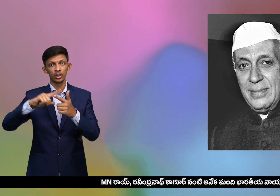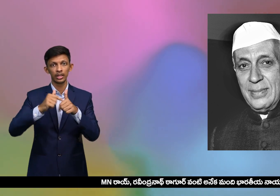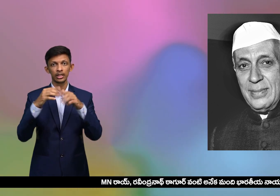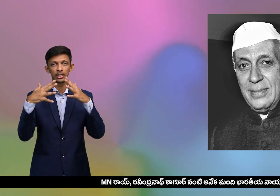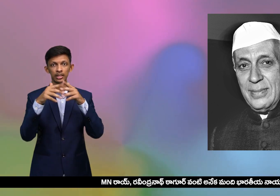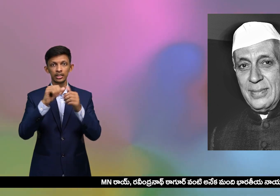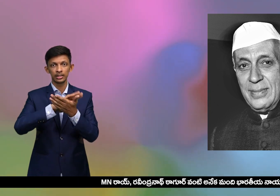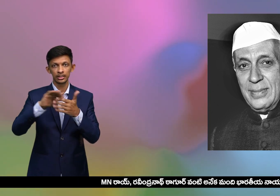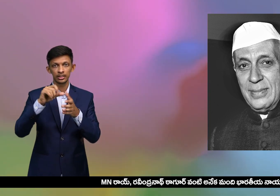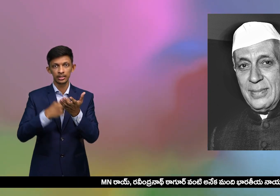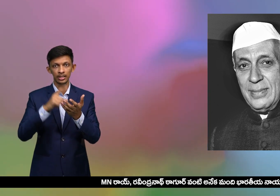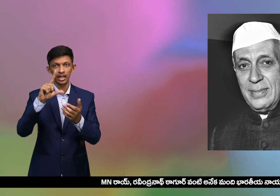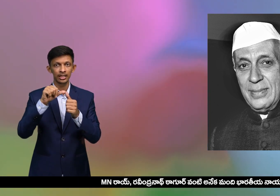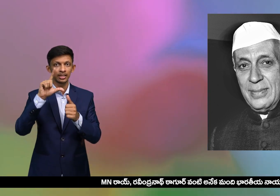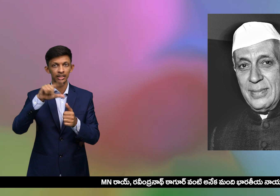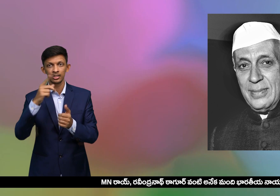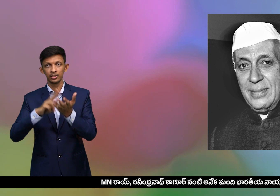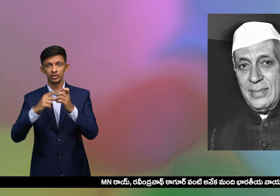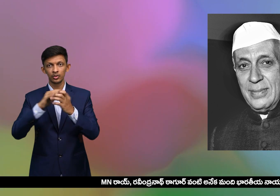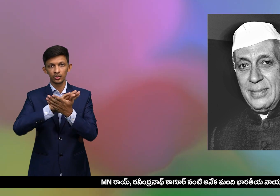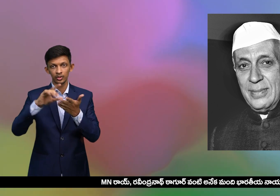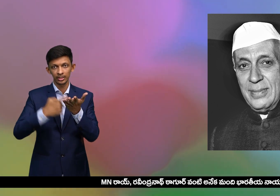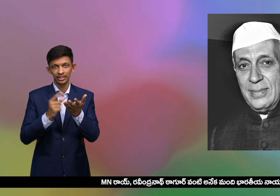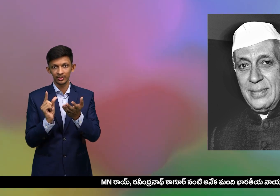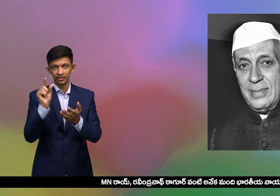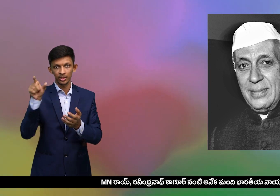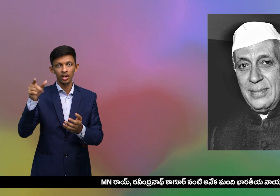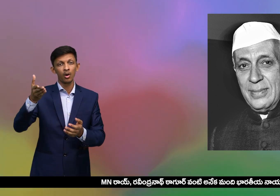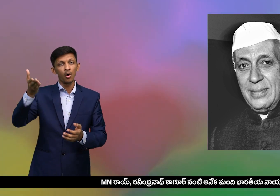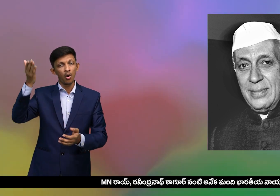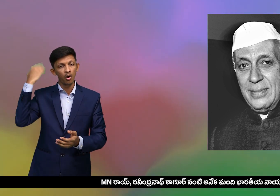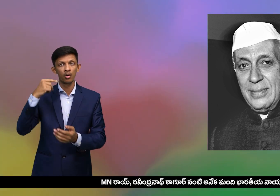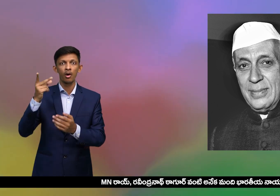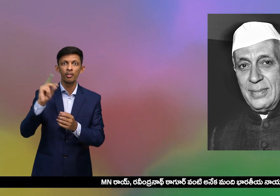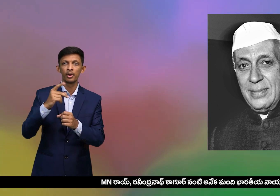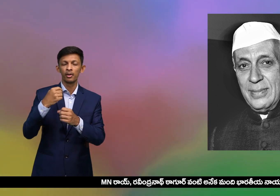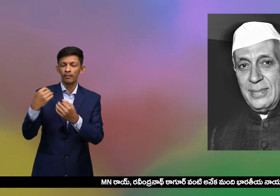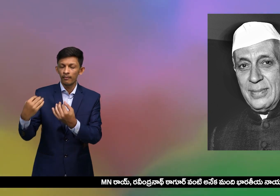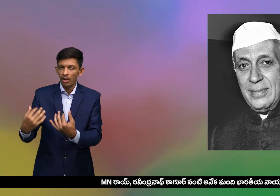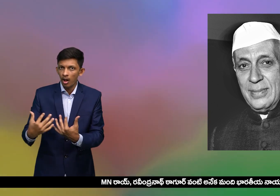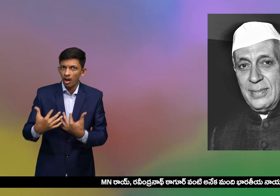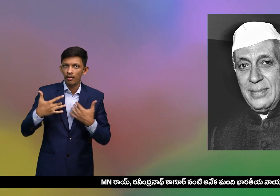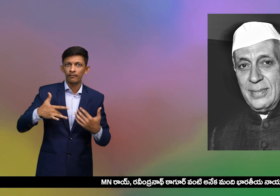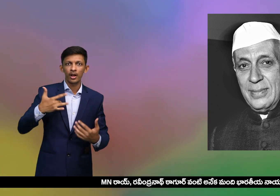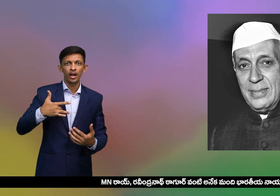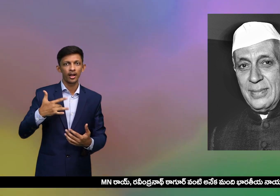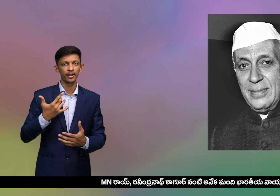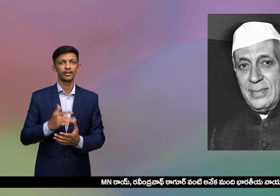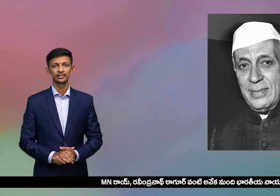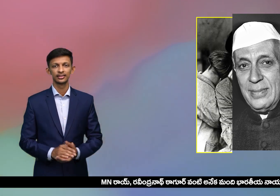రాయ్, రవీంద్రనాథ్ ఠాగూర్ వంటి అనేక మంది భారతీయ నాయకులు మరియు జవహర్లాల్ నెహ్రూ కూడా స్ఫూర్తి